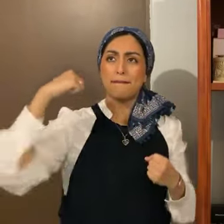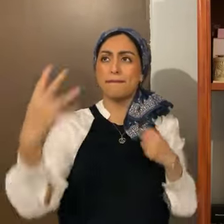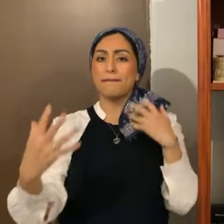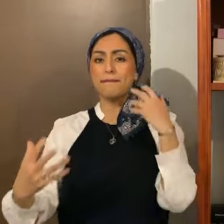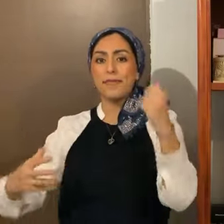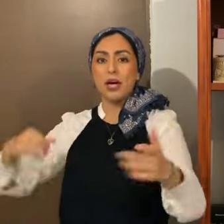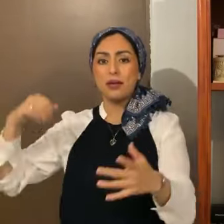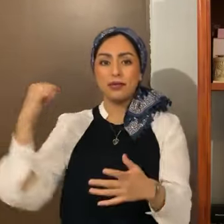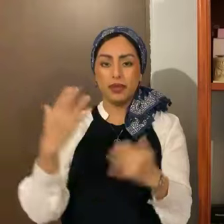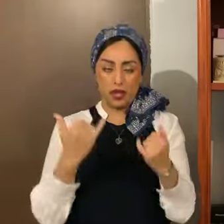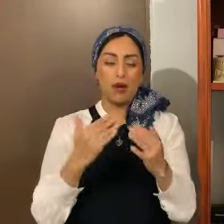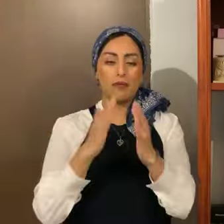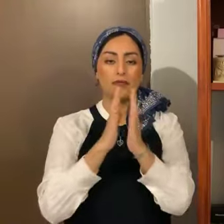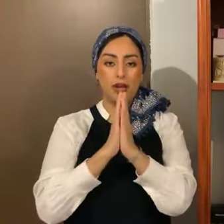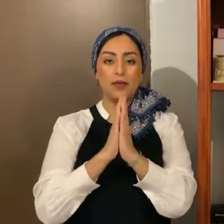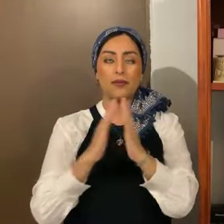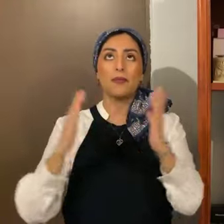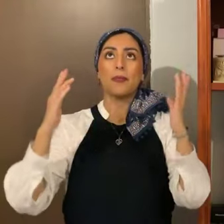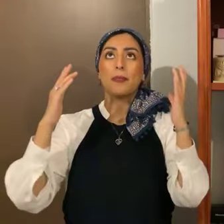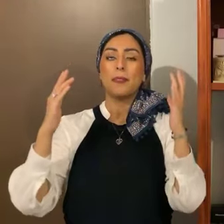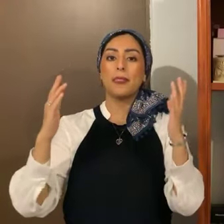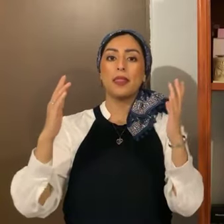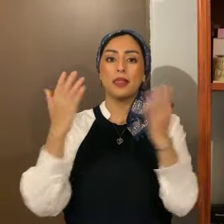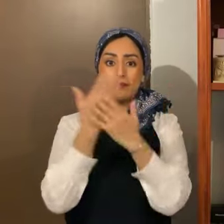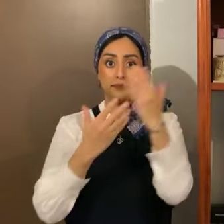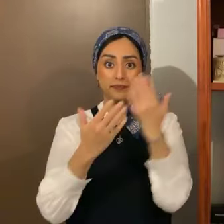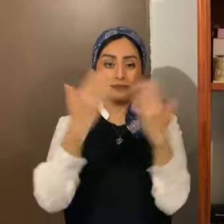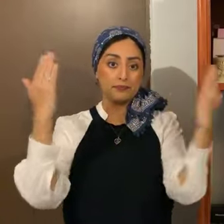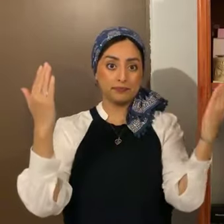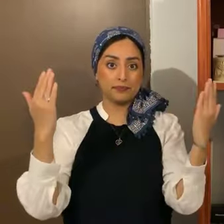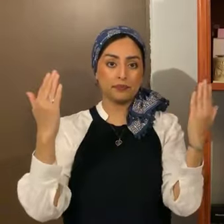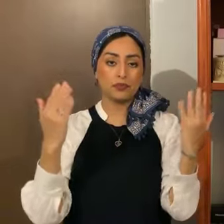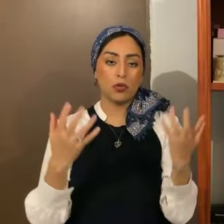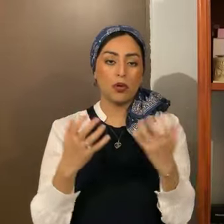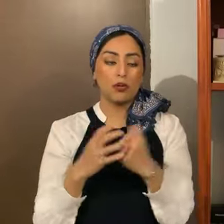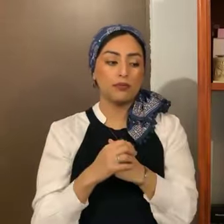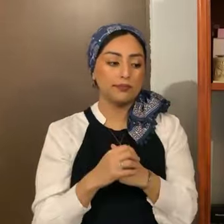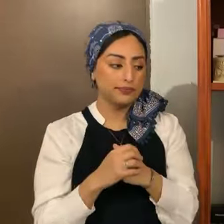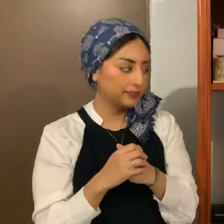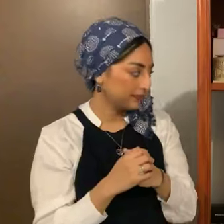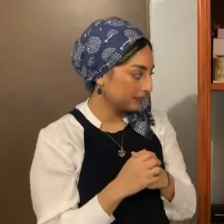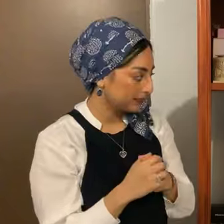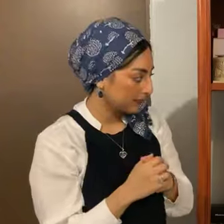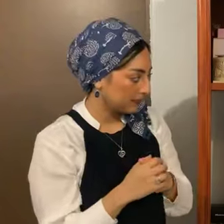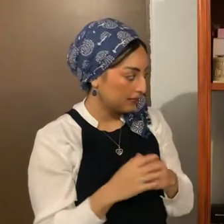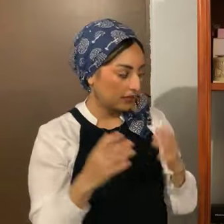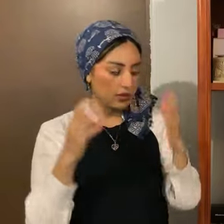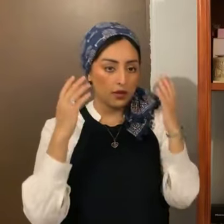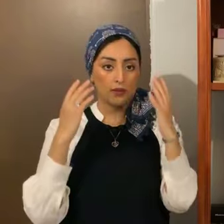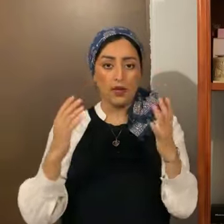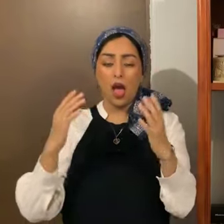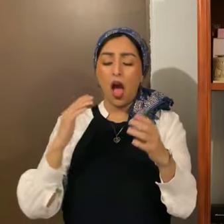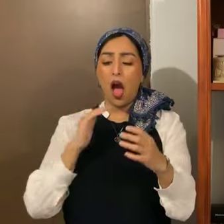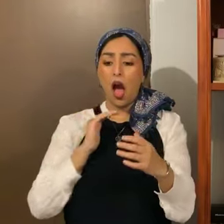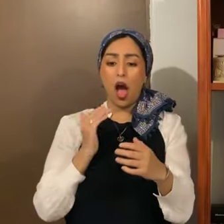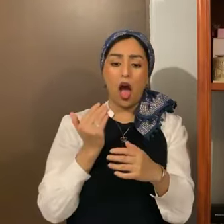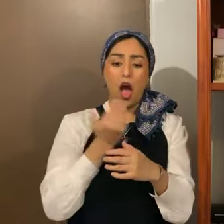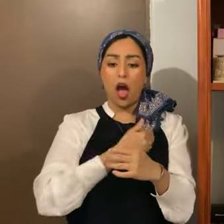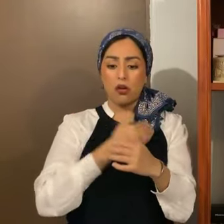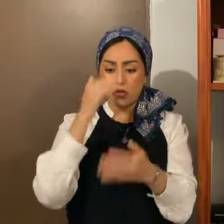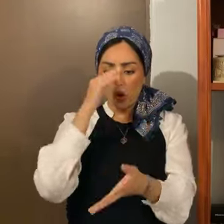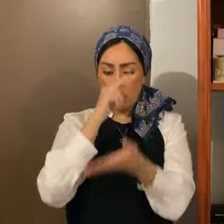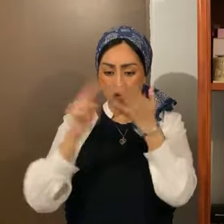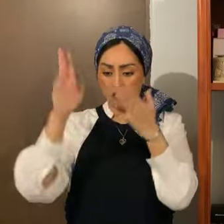sintiendo. A ver, vamos a orar un amigo. Si quieren poner sus manos así mejor, ¿sí? Padre nuestro que estás en